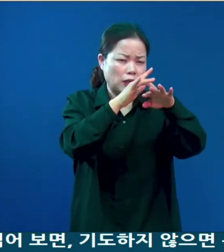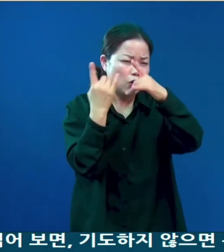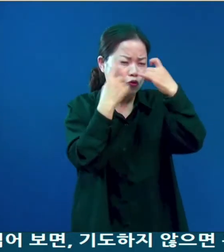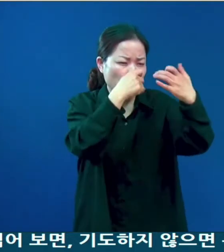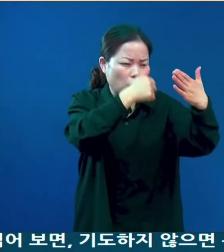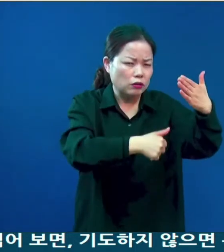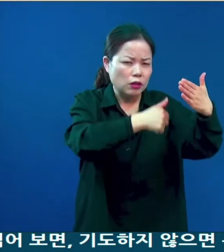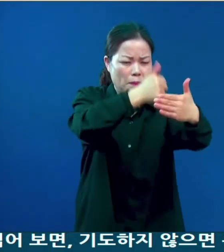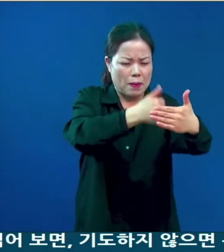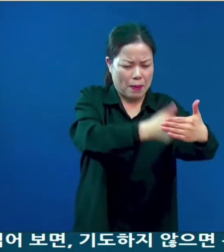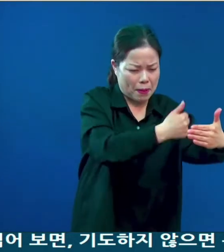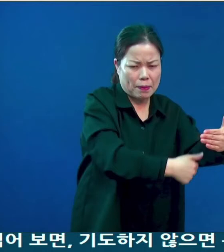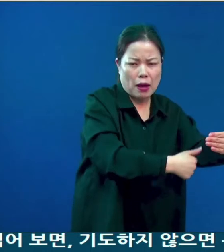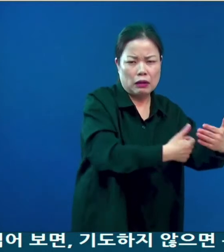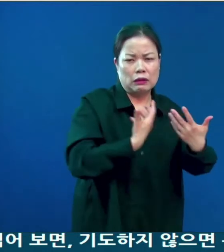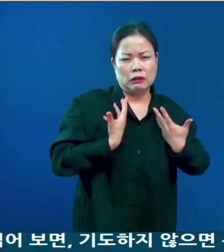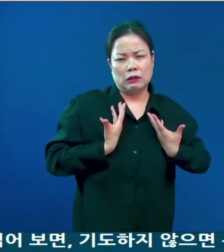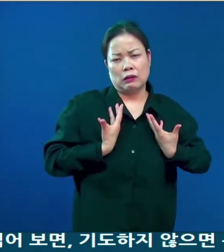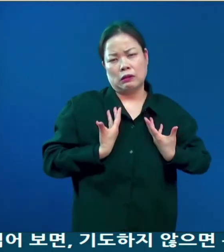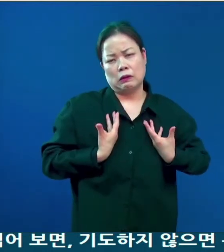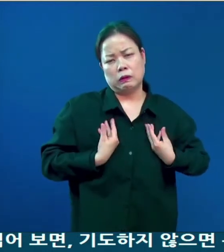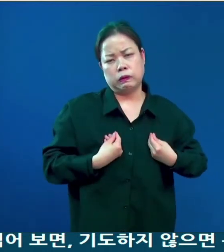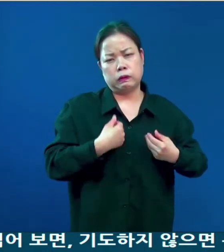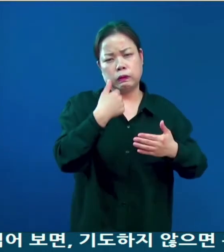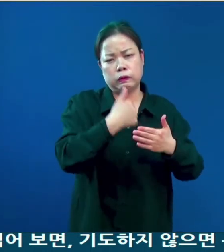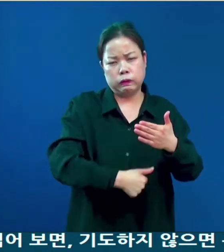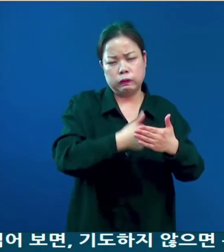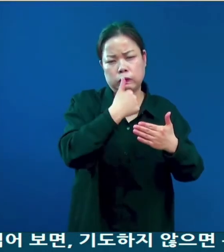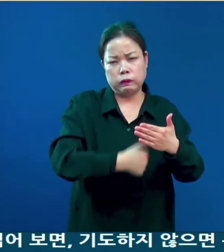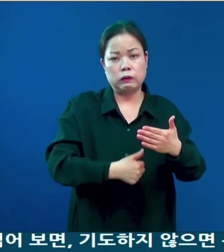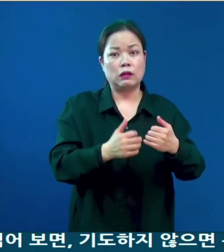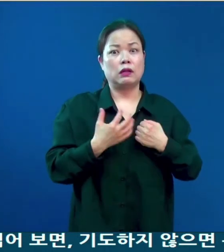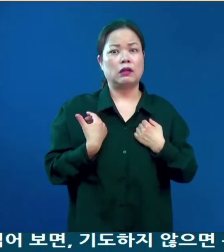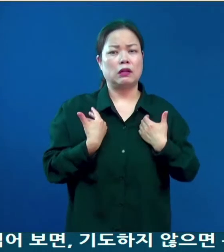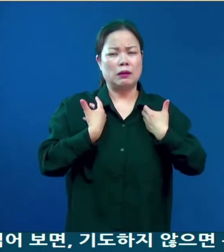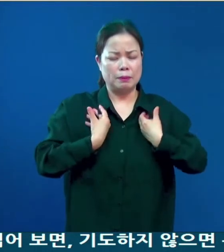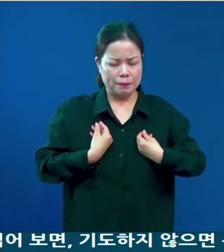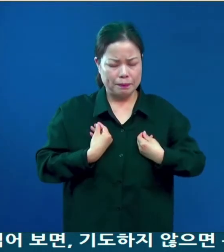것이에요. 낙심에 빠지고 절망에 빠지고 빠지는 것이죠.